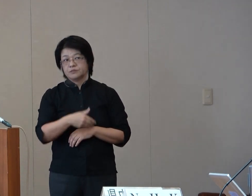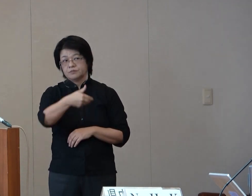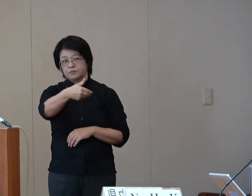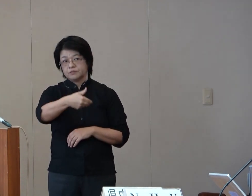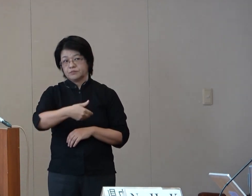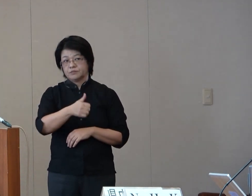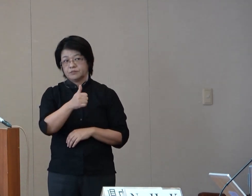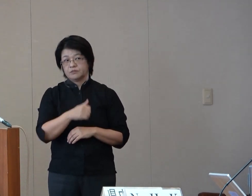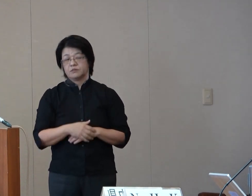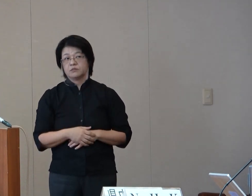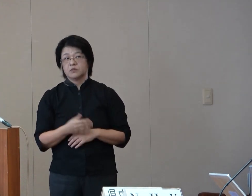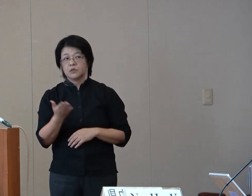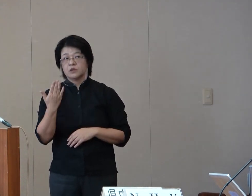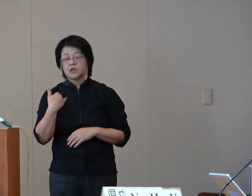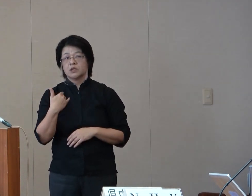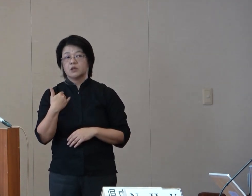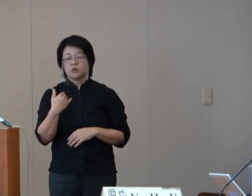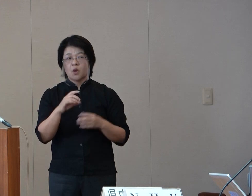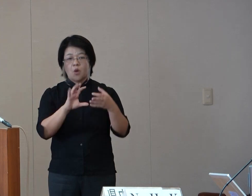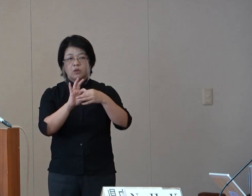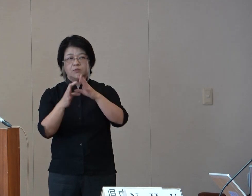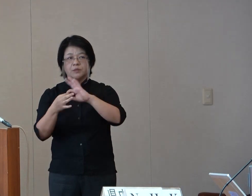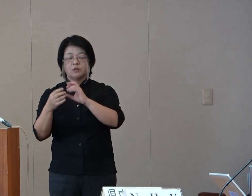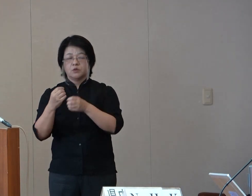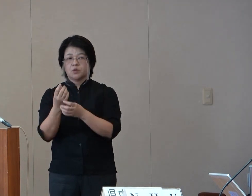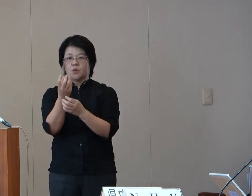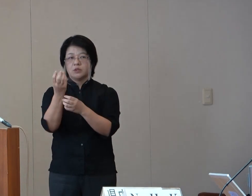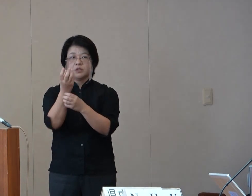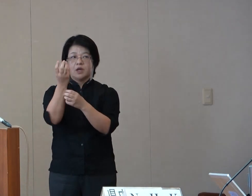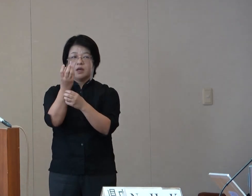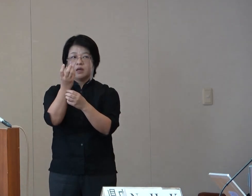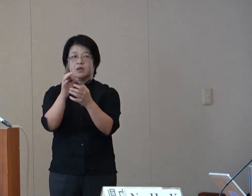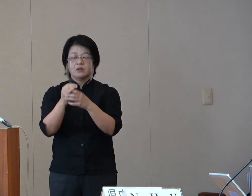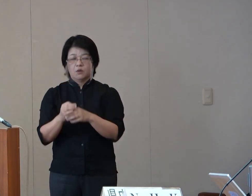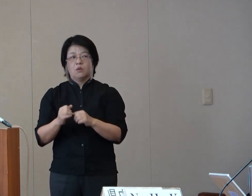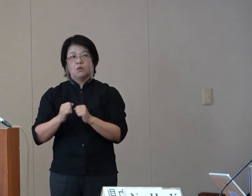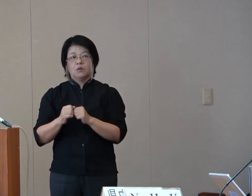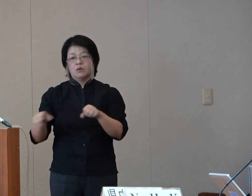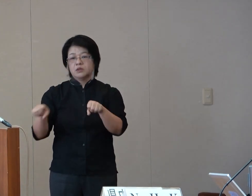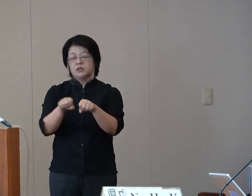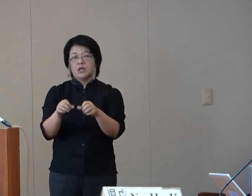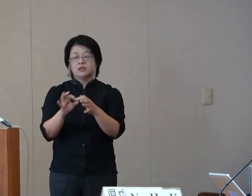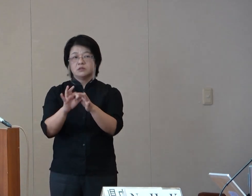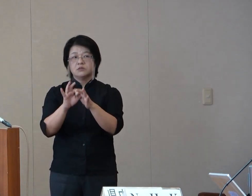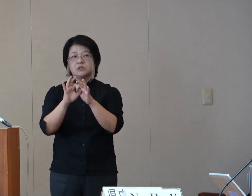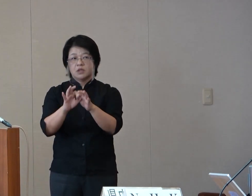う気を配った onkyo 製パン入れのもうね風邪じゃないってもん